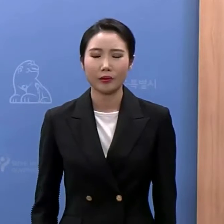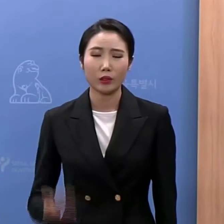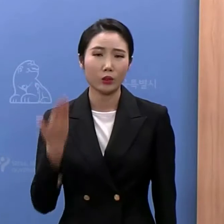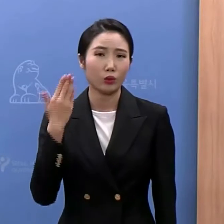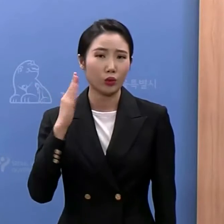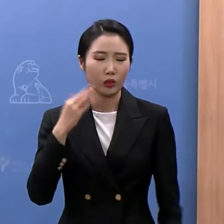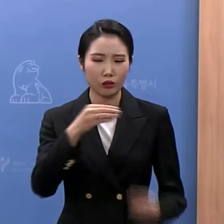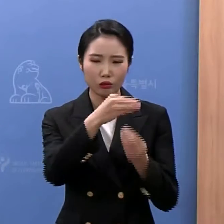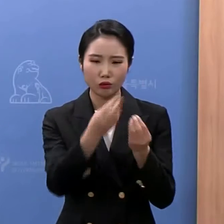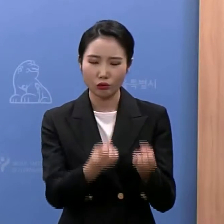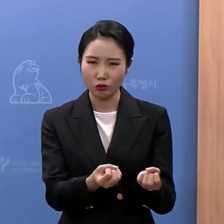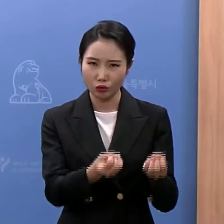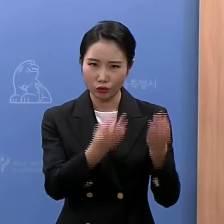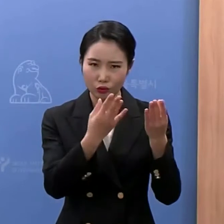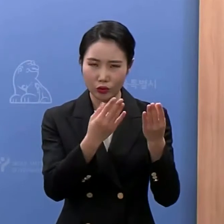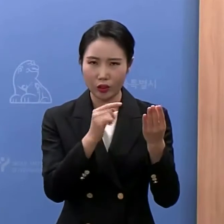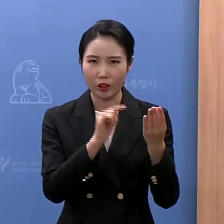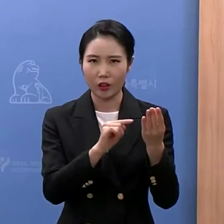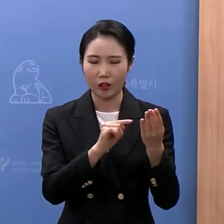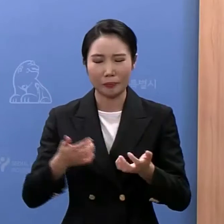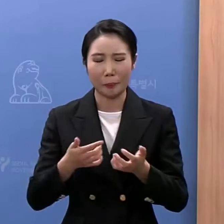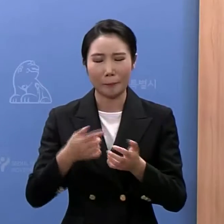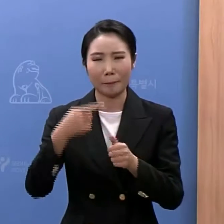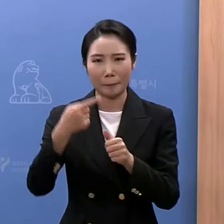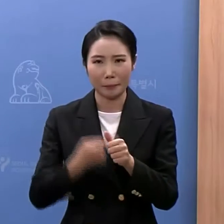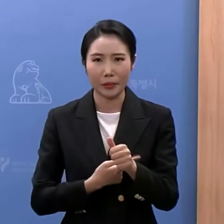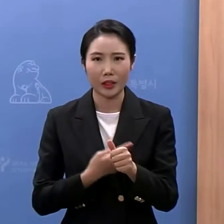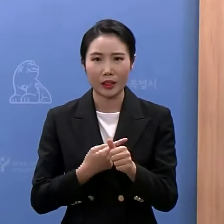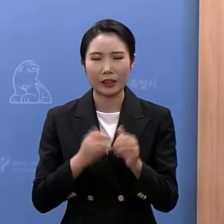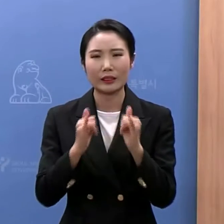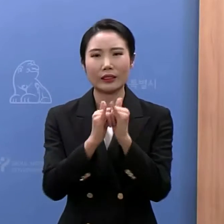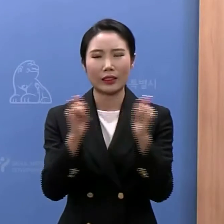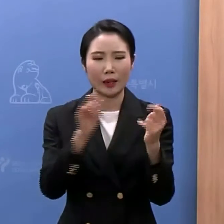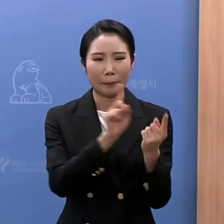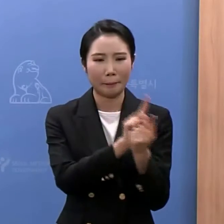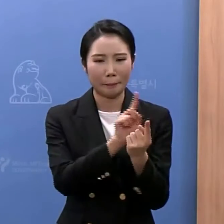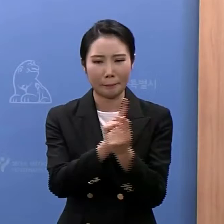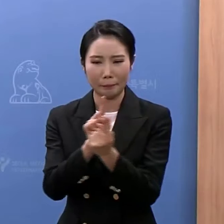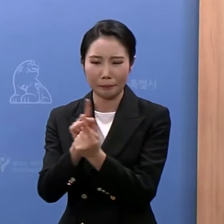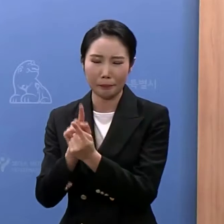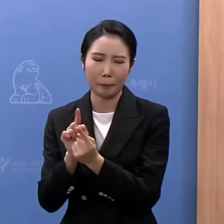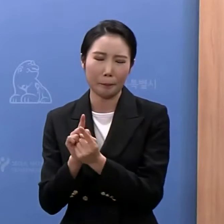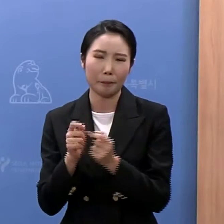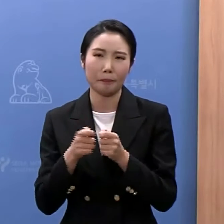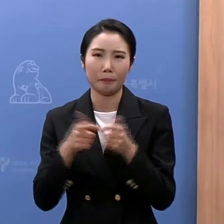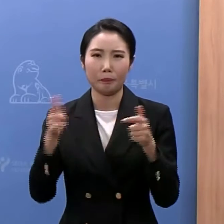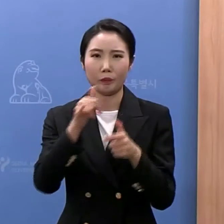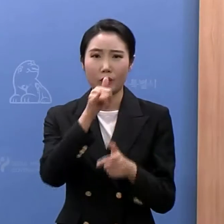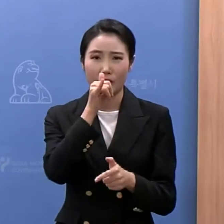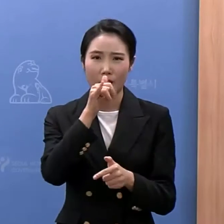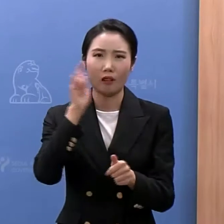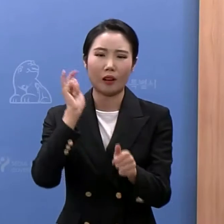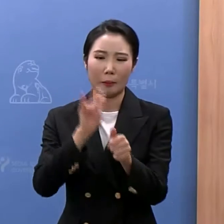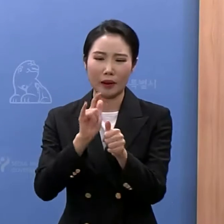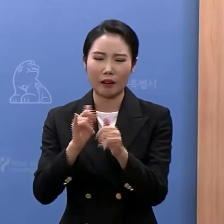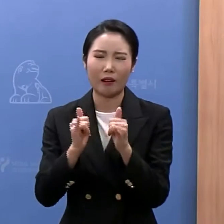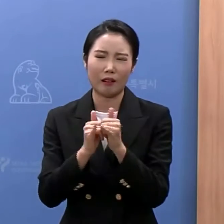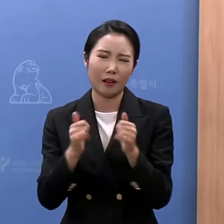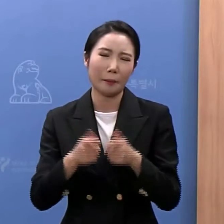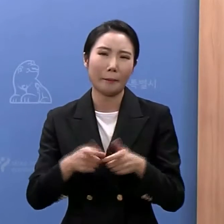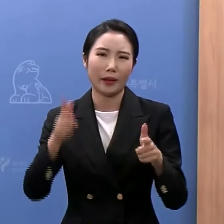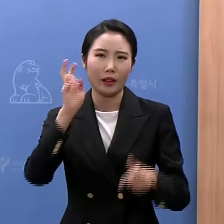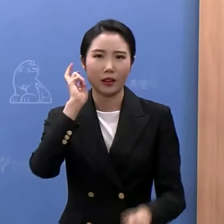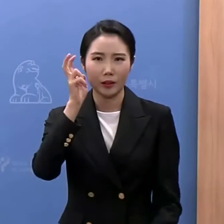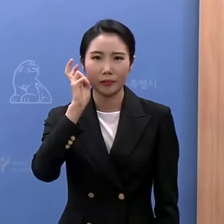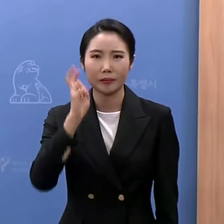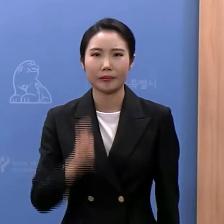최근 추석 명절 대이동에 따른 사람 간의 접촉이 증가해서 확진자가 급증한 것으로 보고